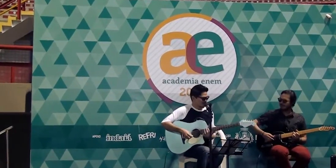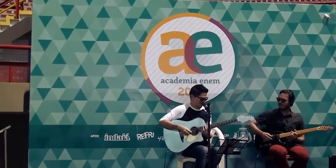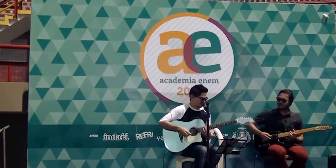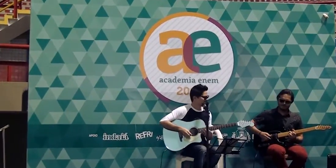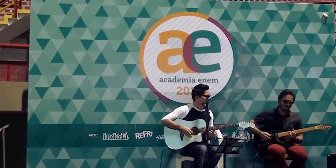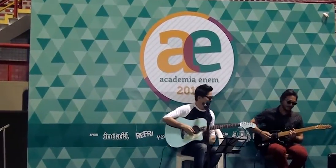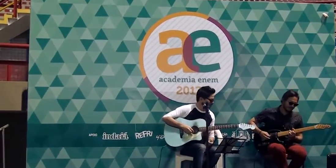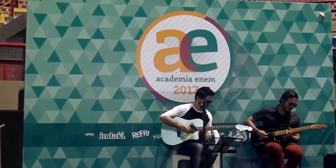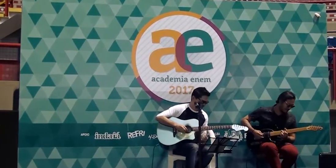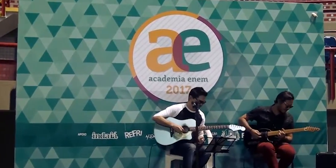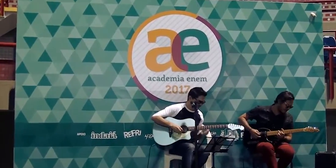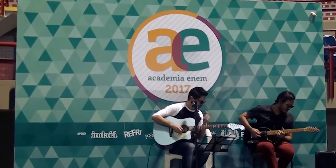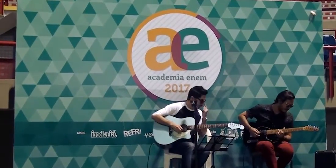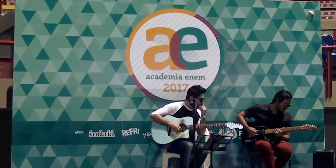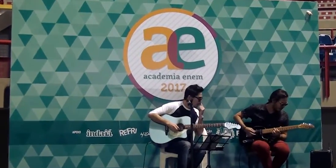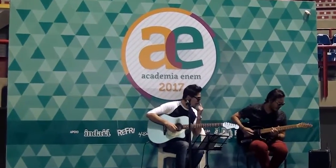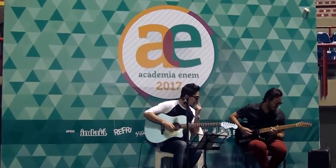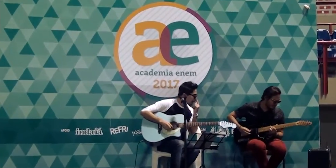última.